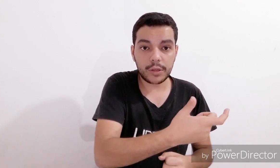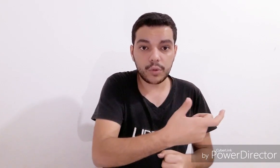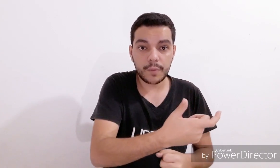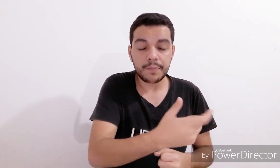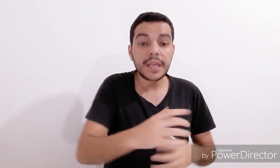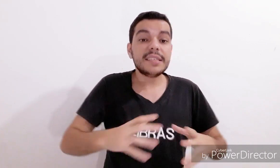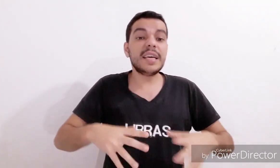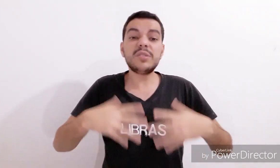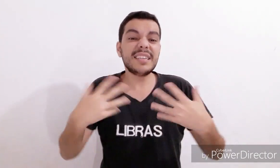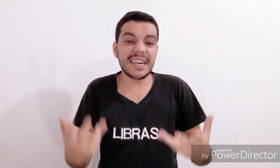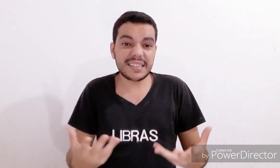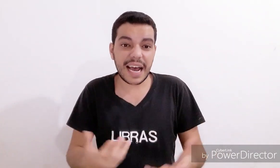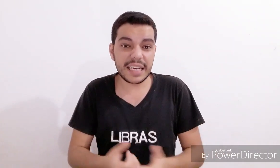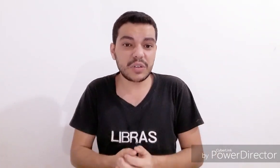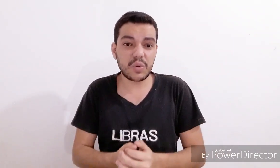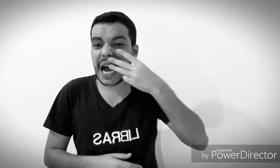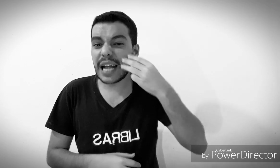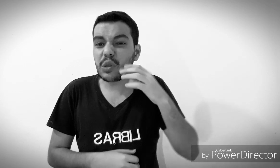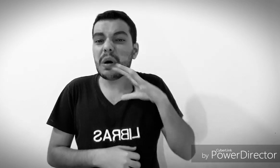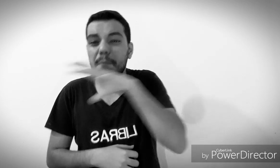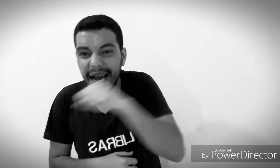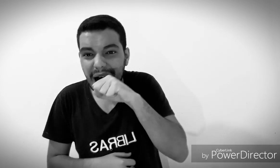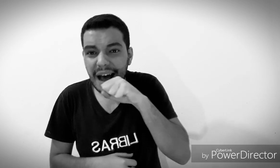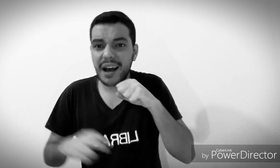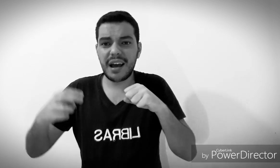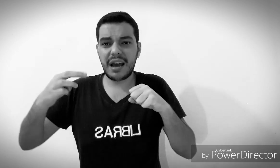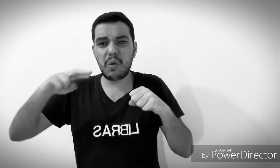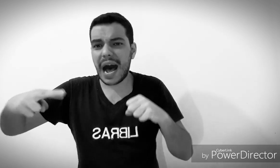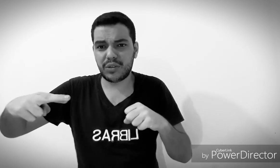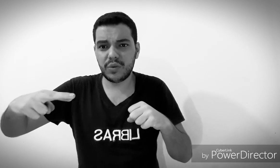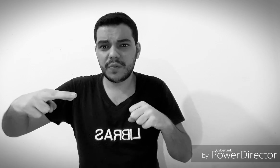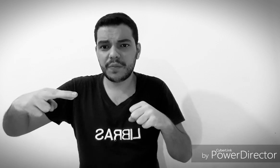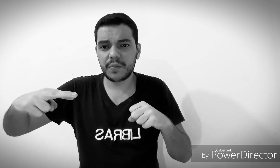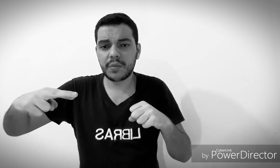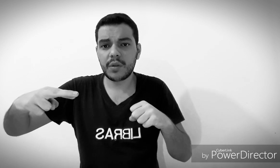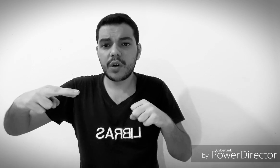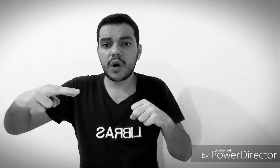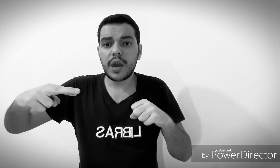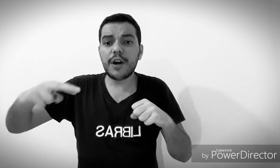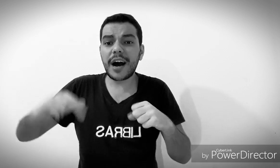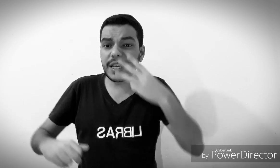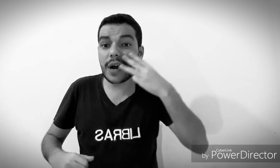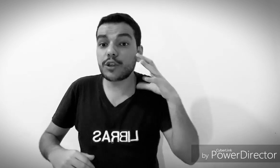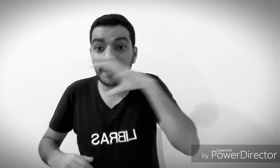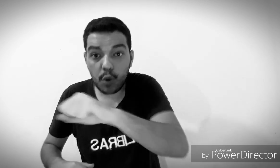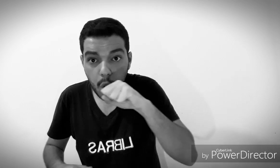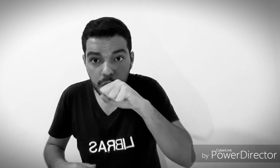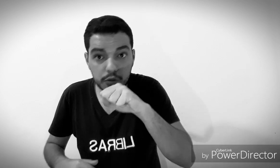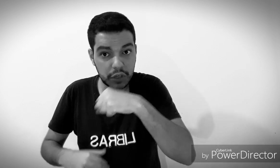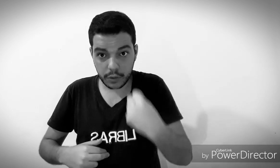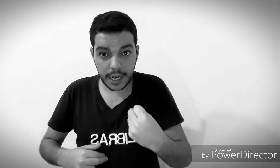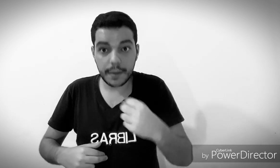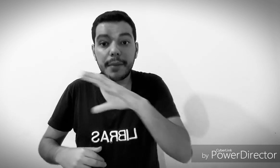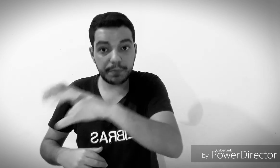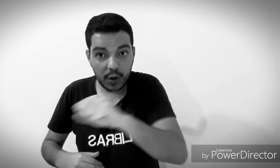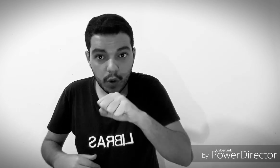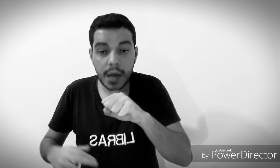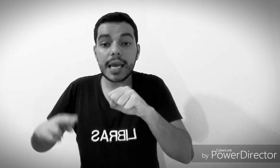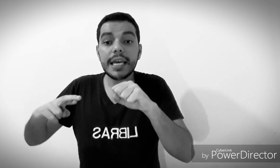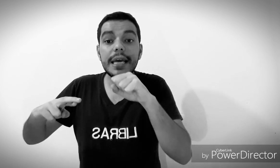rato. Se eu sinalizar isso... Gato pegar o rato. Eu falei que o gato pegou, não sei o que, mas pegou. E